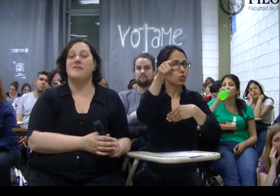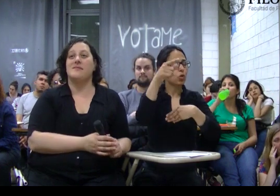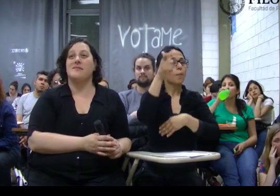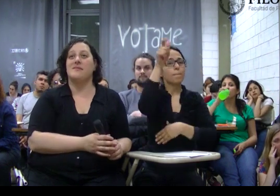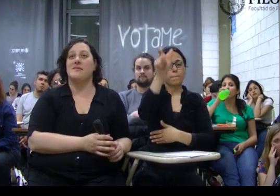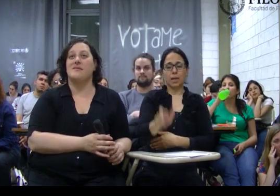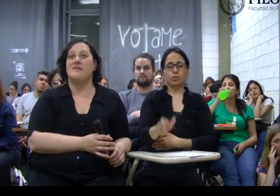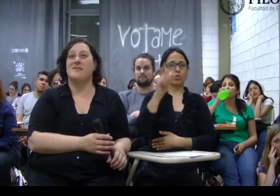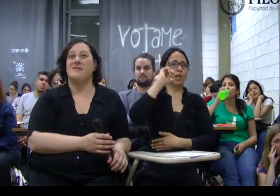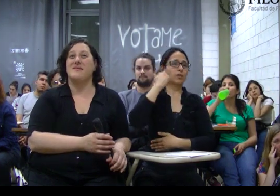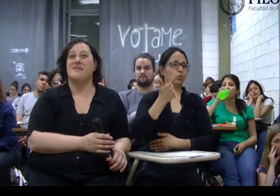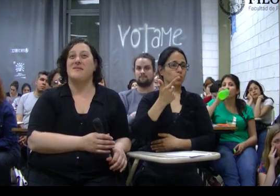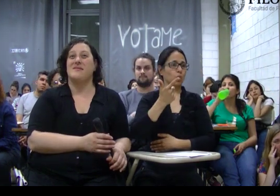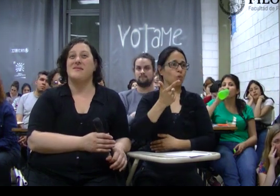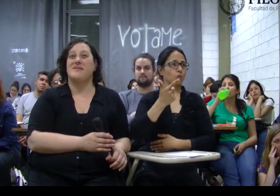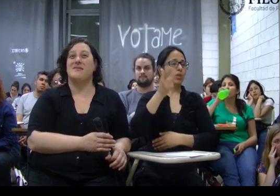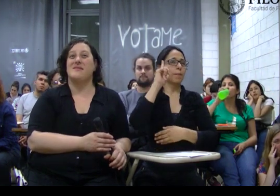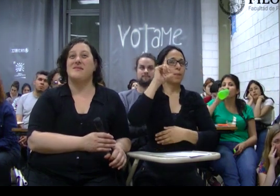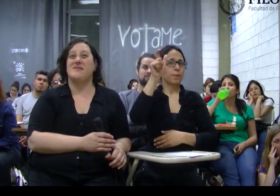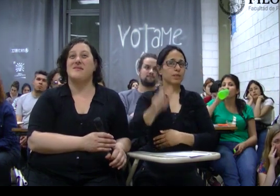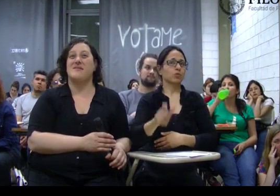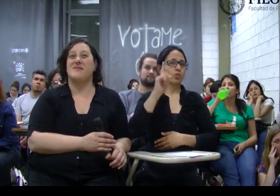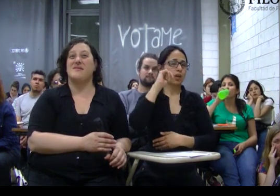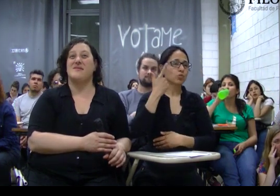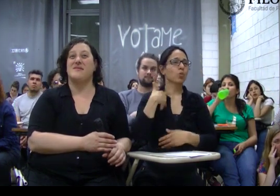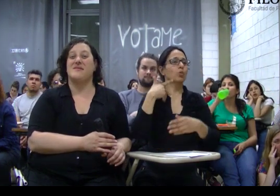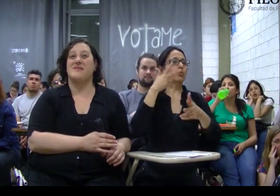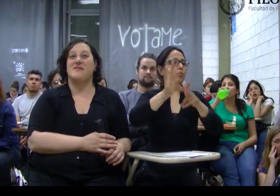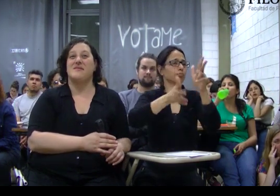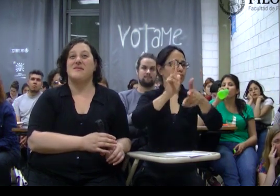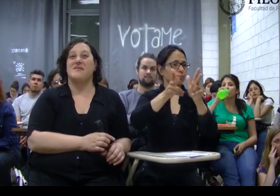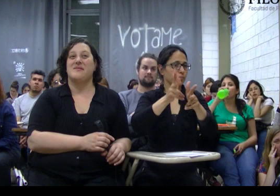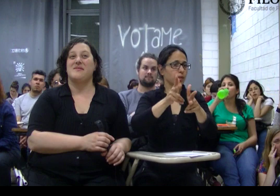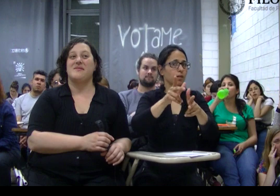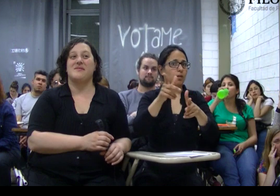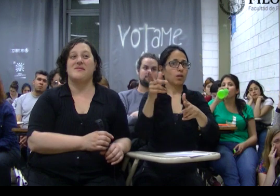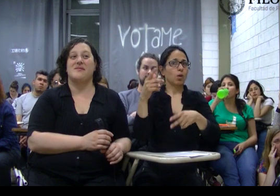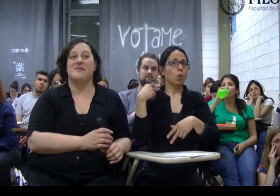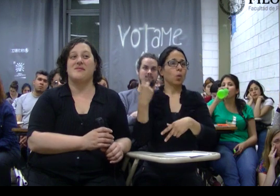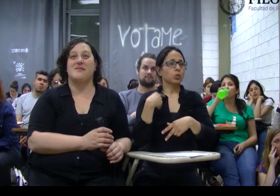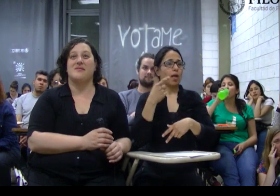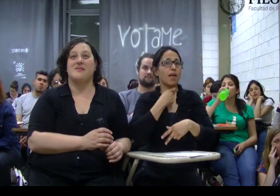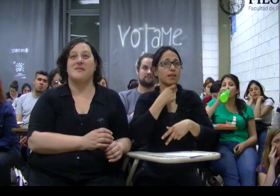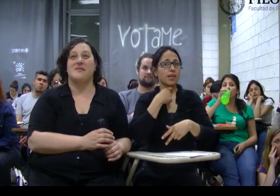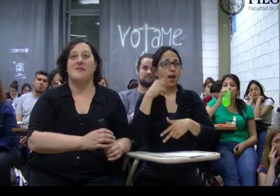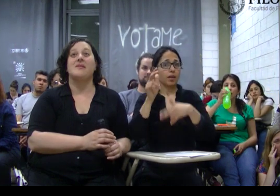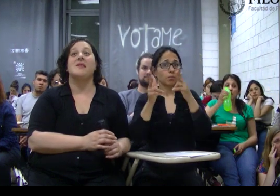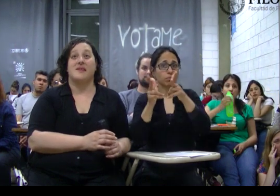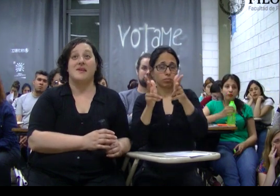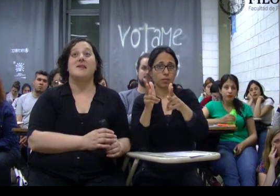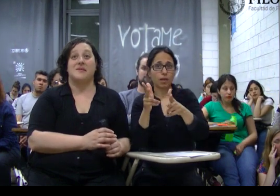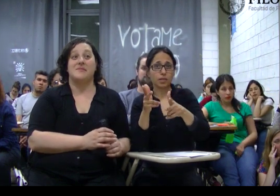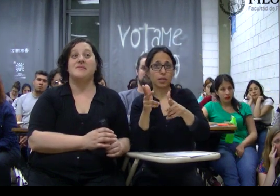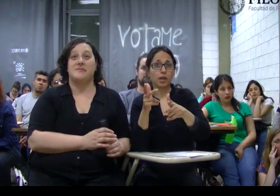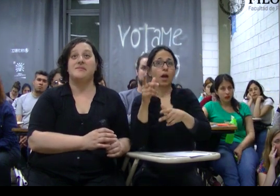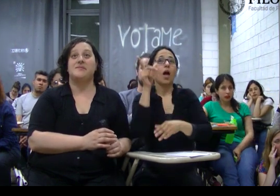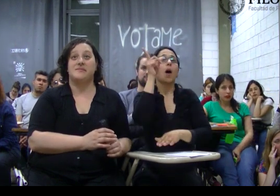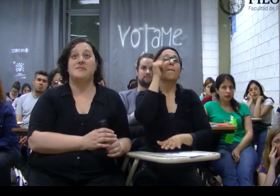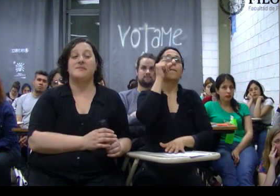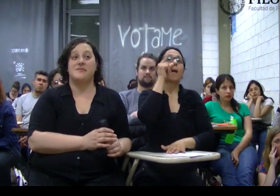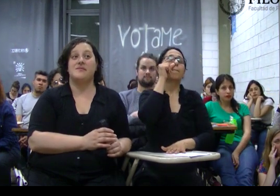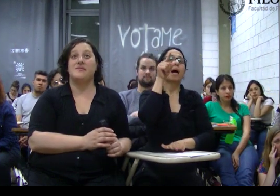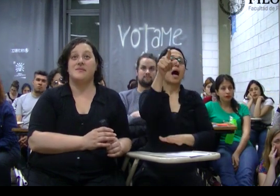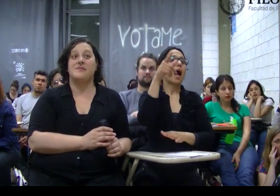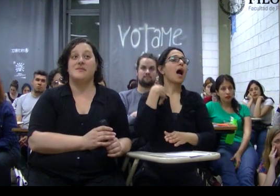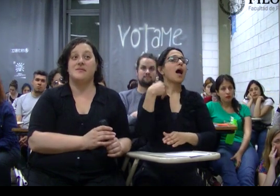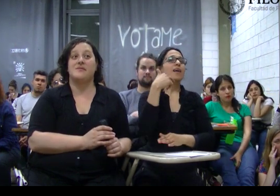sorda que está hablando sobre. ¿Ustedes quieren interpretar lo que dice? es el papá de una chica